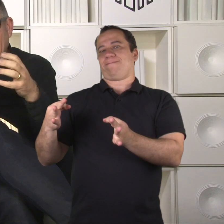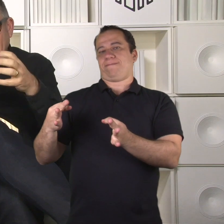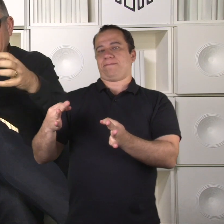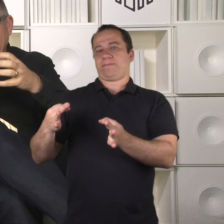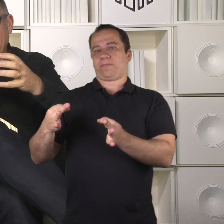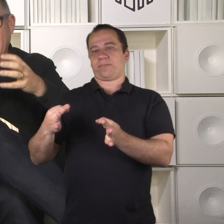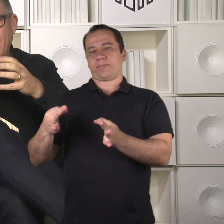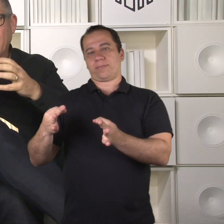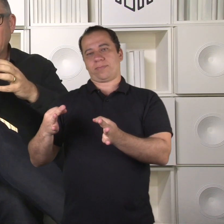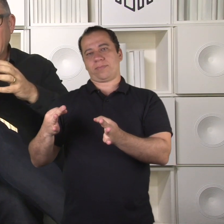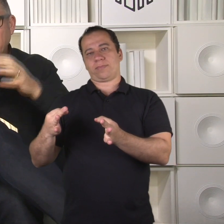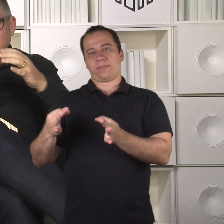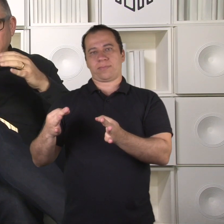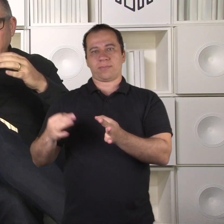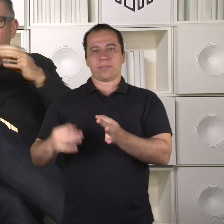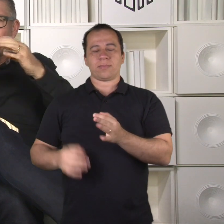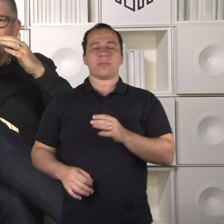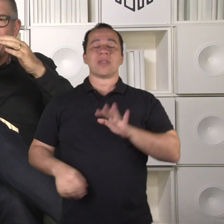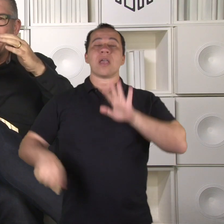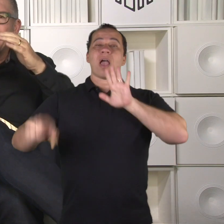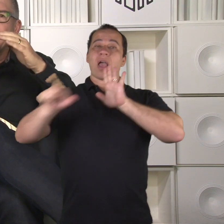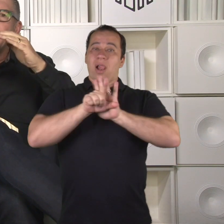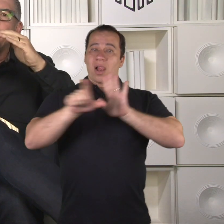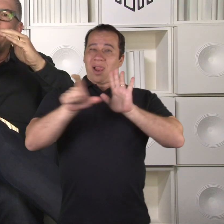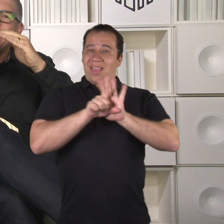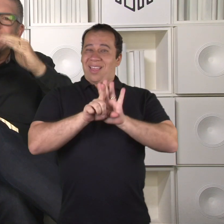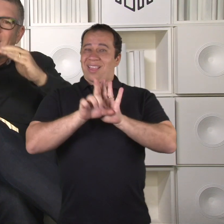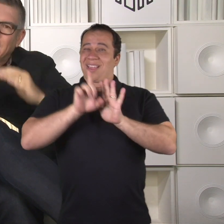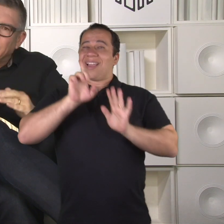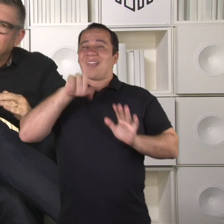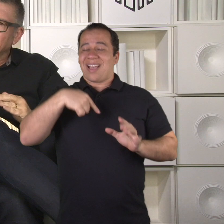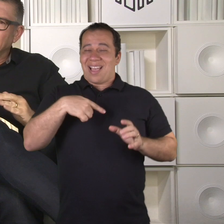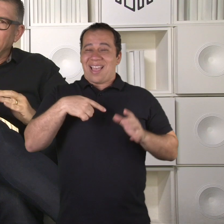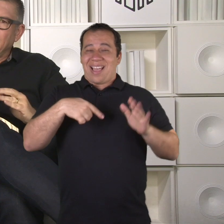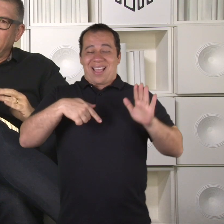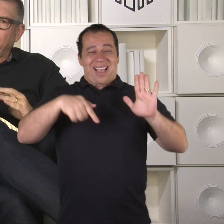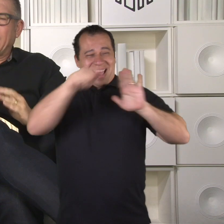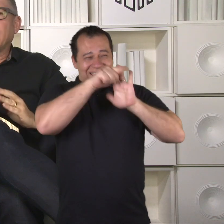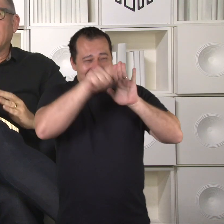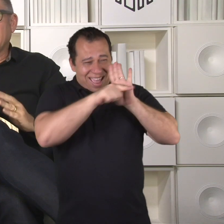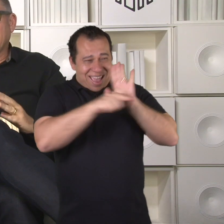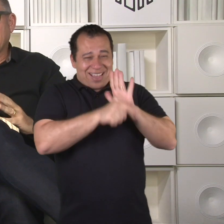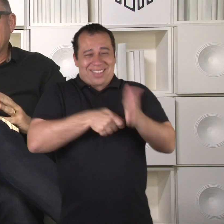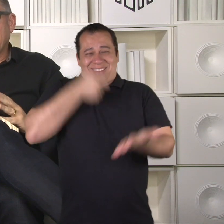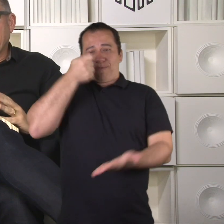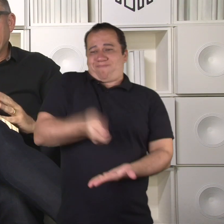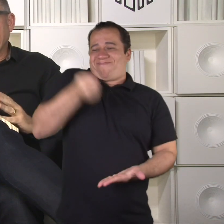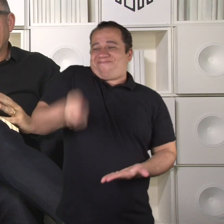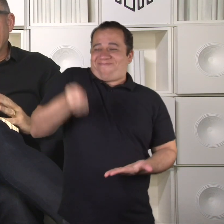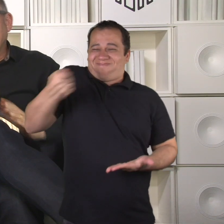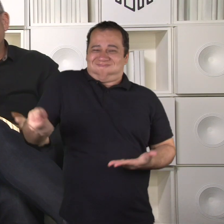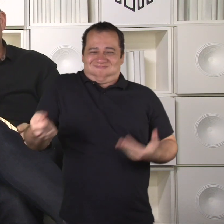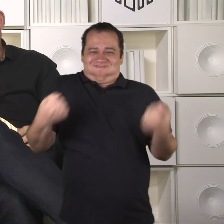A lei é um jugo demasiado pesado para nós. O